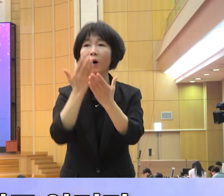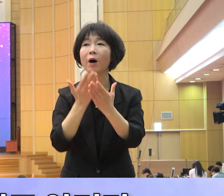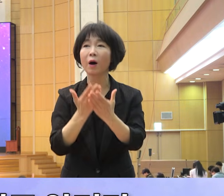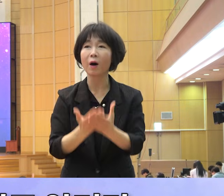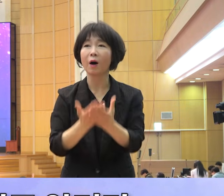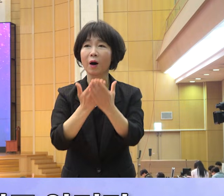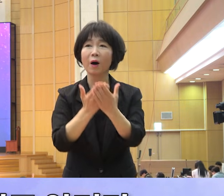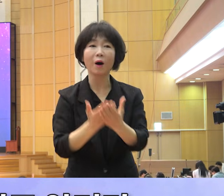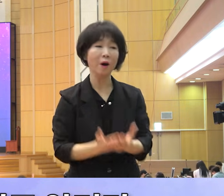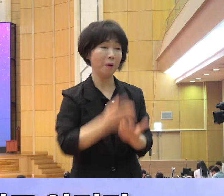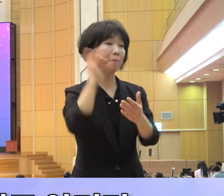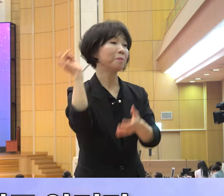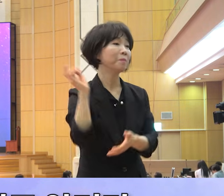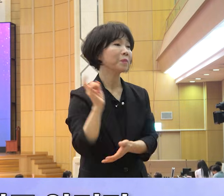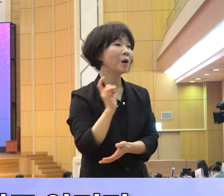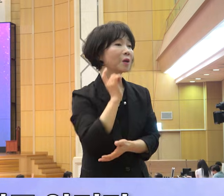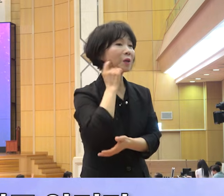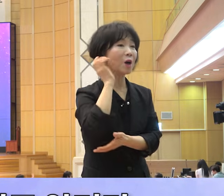임하소서. 영광